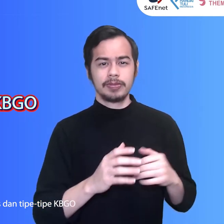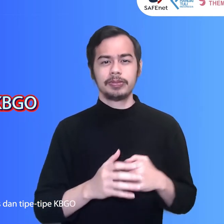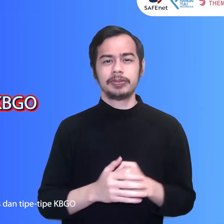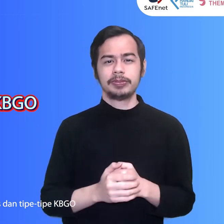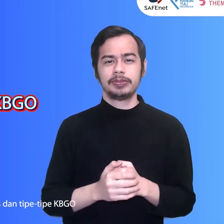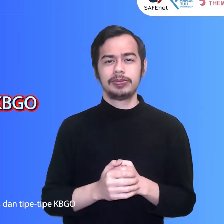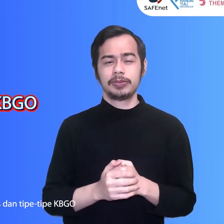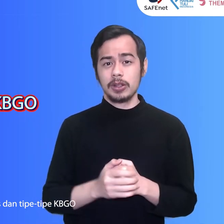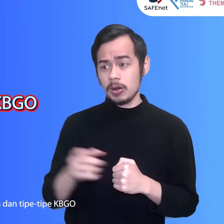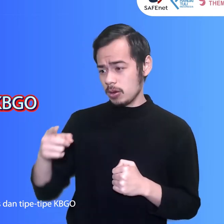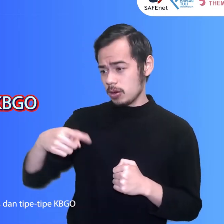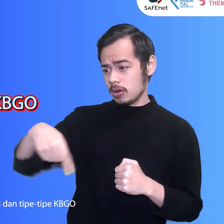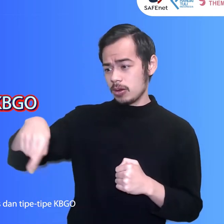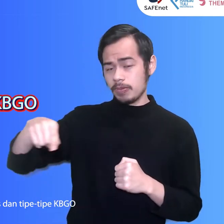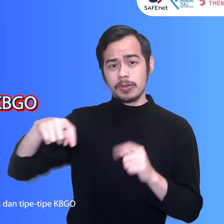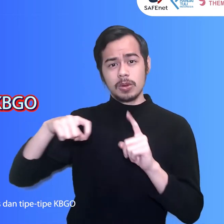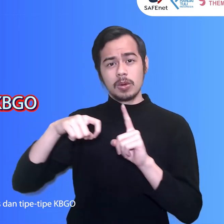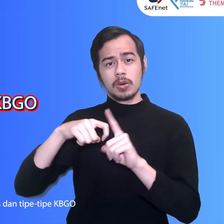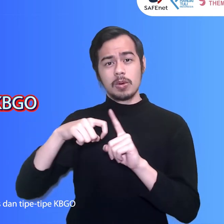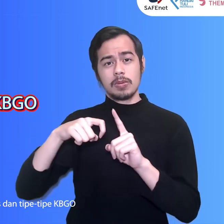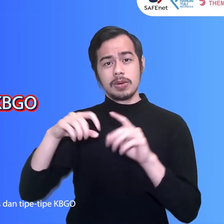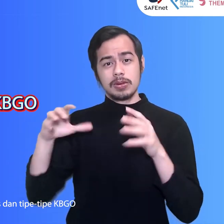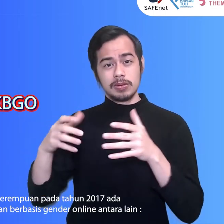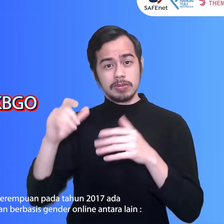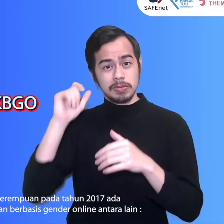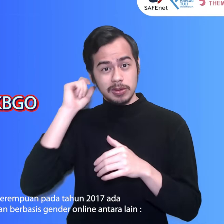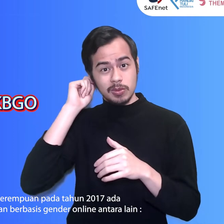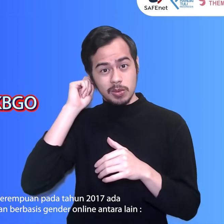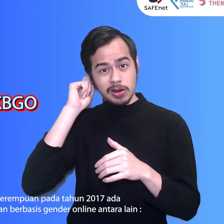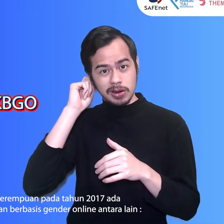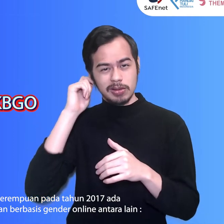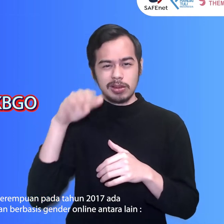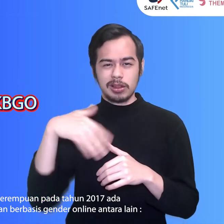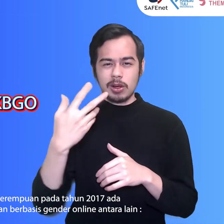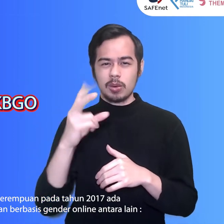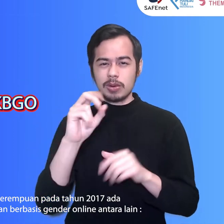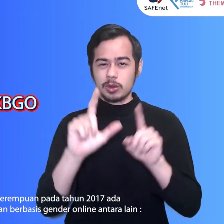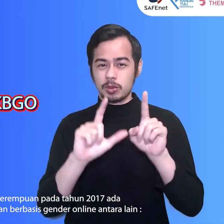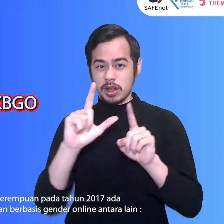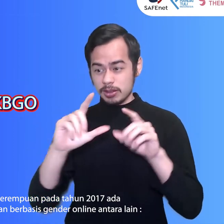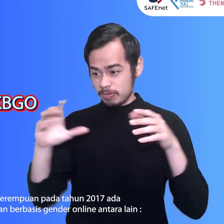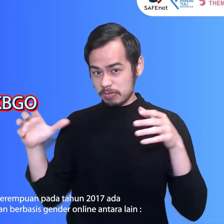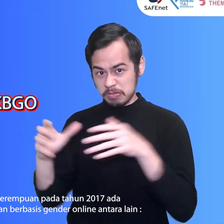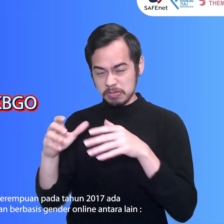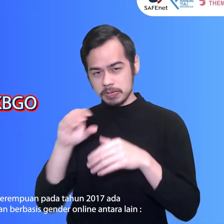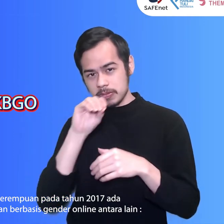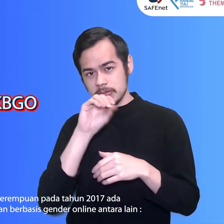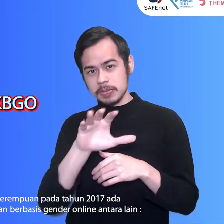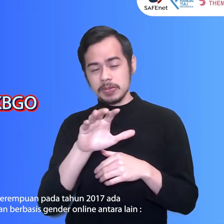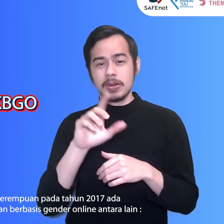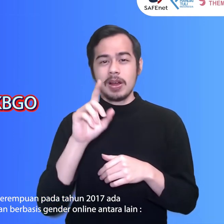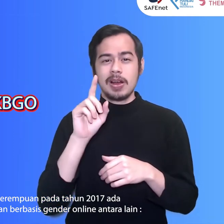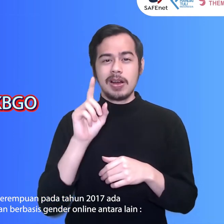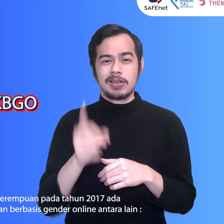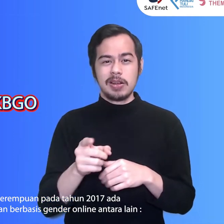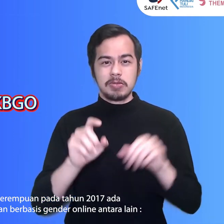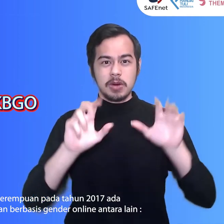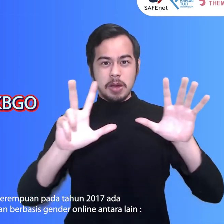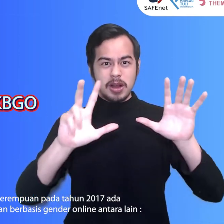Hai menurut Komnas Perempuan pada tahun 2017 ada delapan bentuk kekerasan berbasis gender online